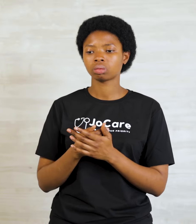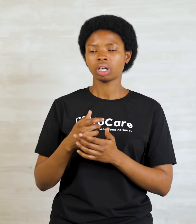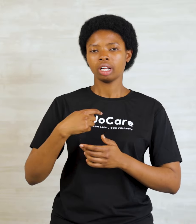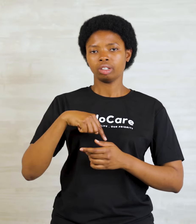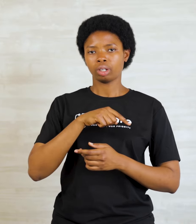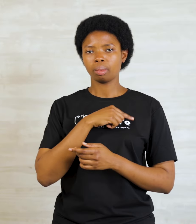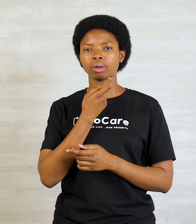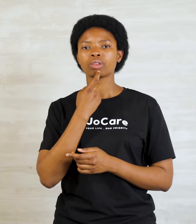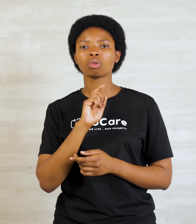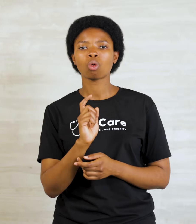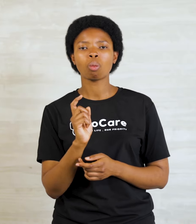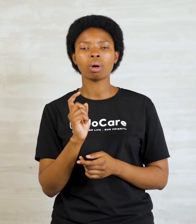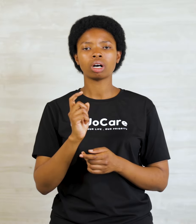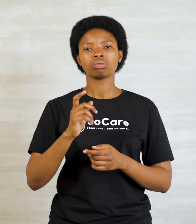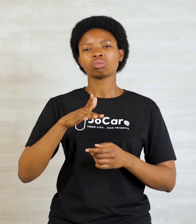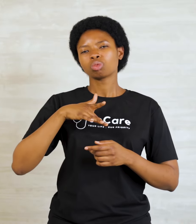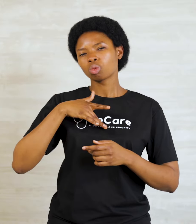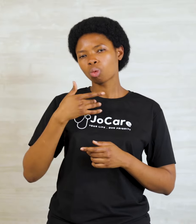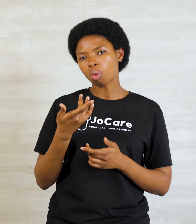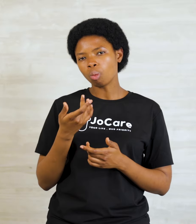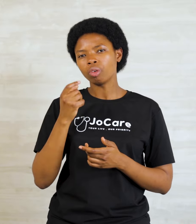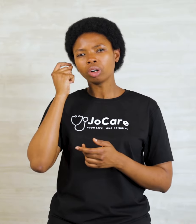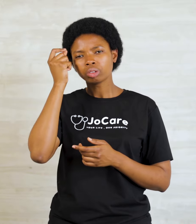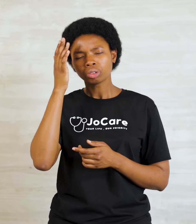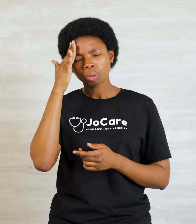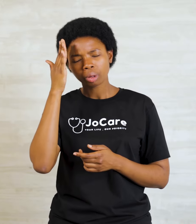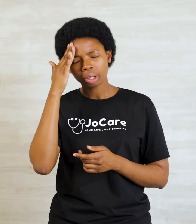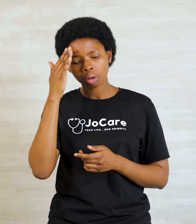Umuco uragenda ukura, tukamenya tugendane n'iterambere,